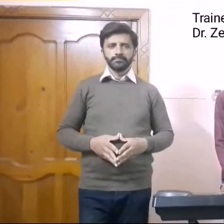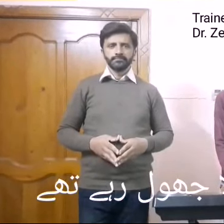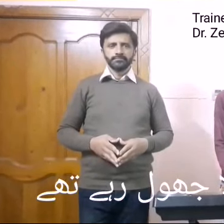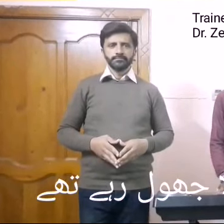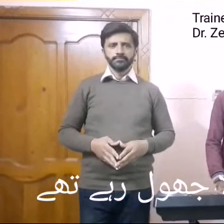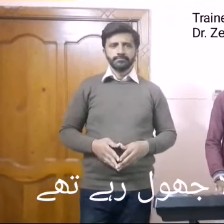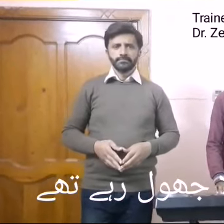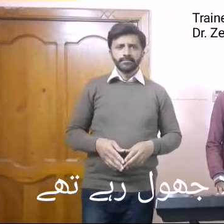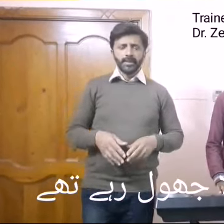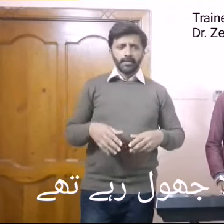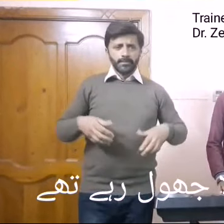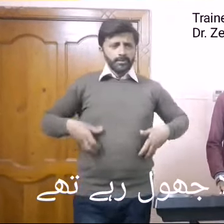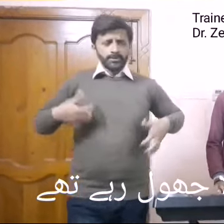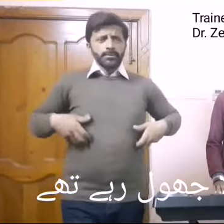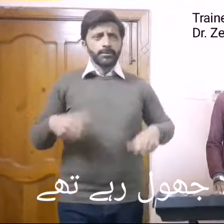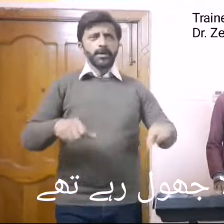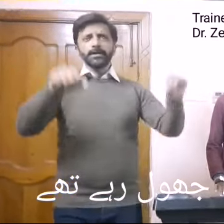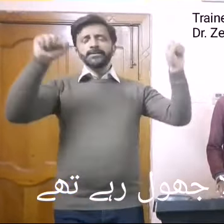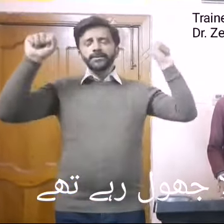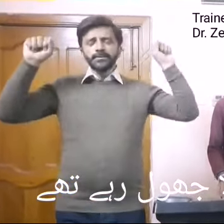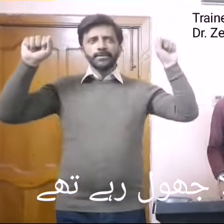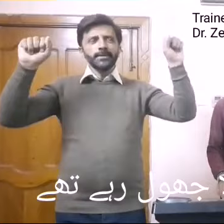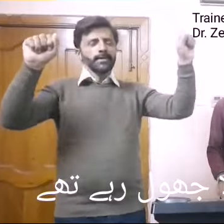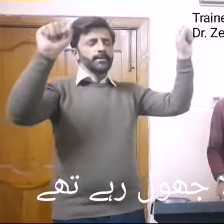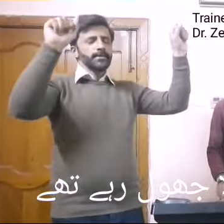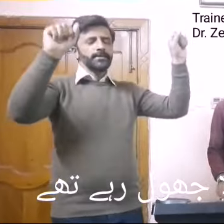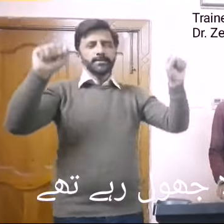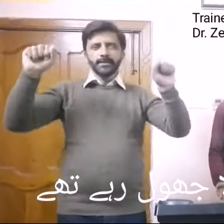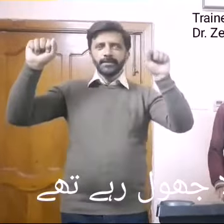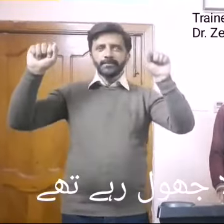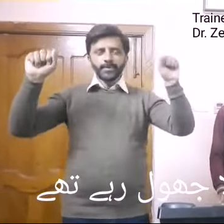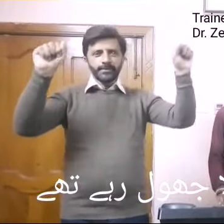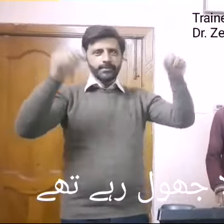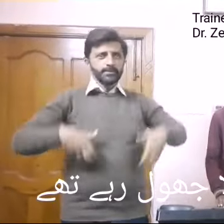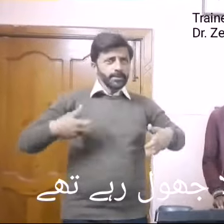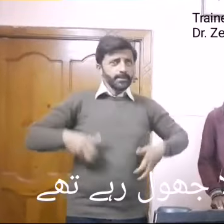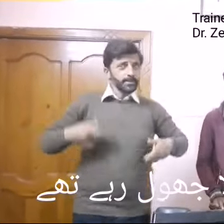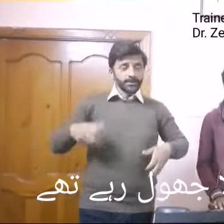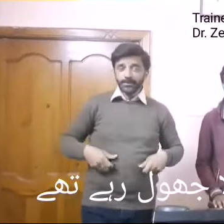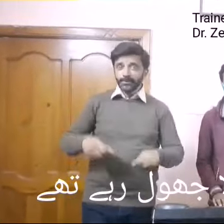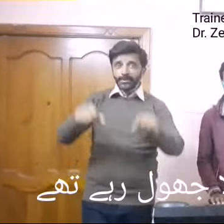बंदर जोला जोल रहेते बंदर जोल